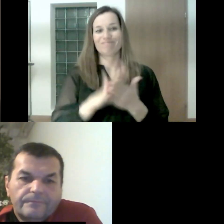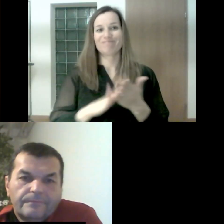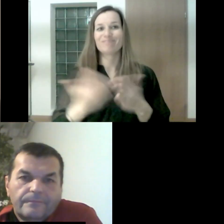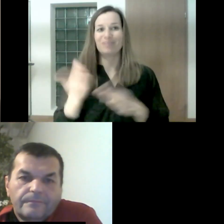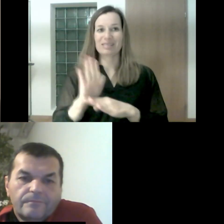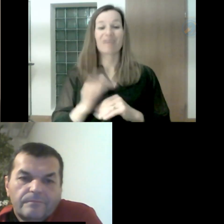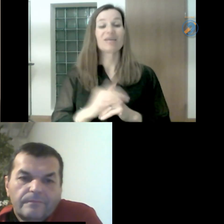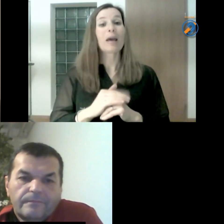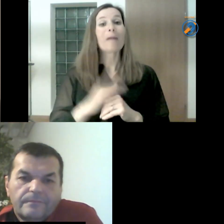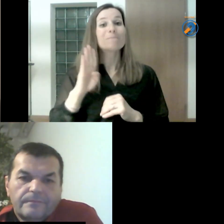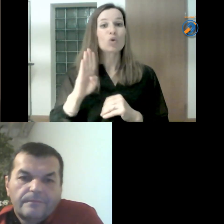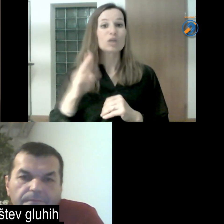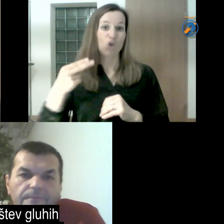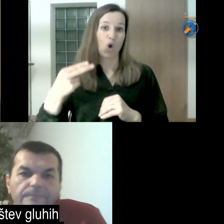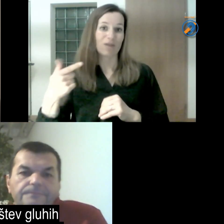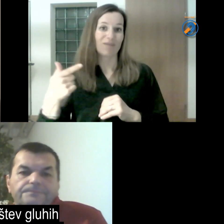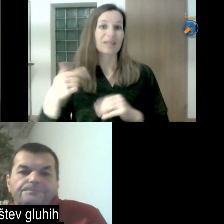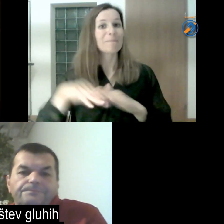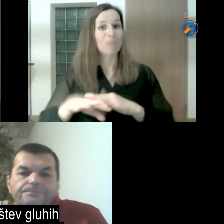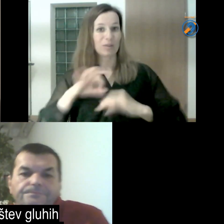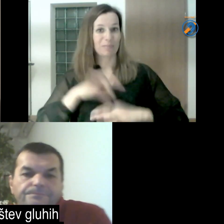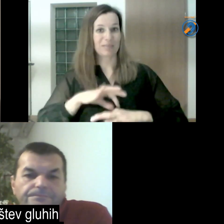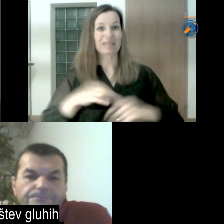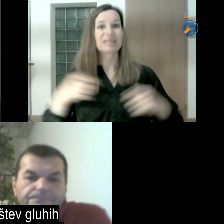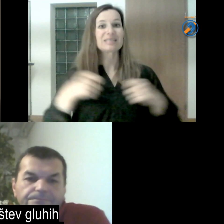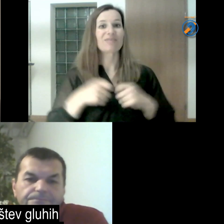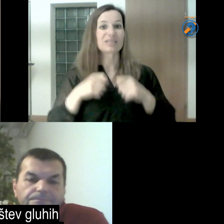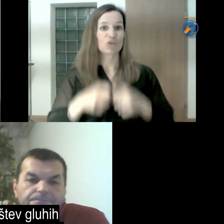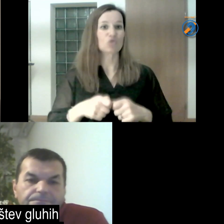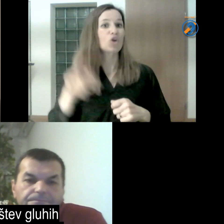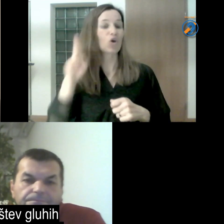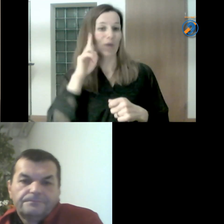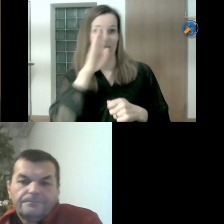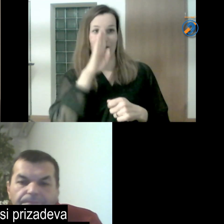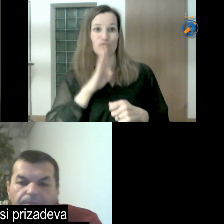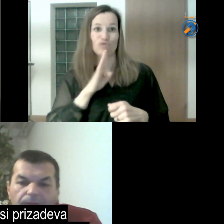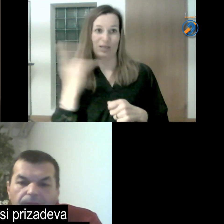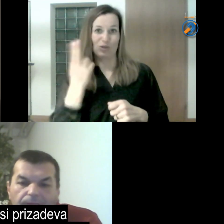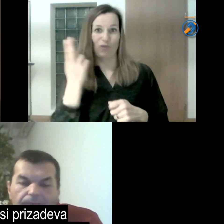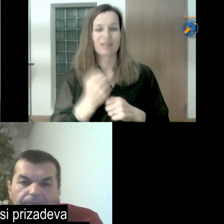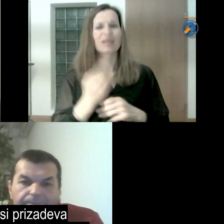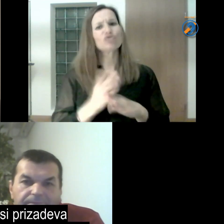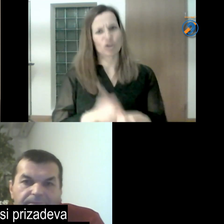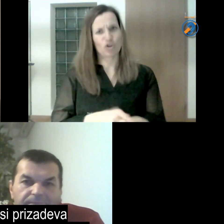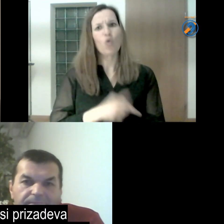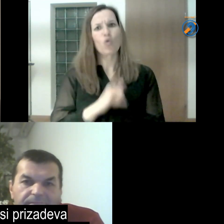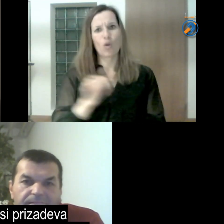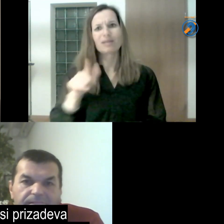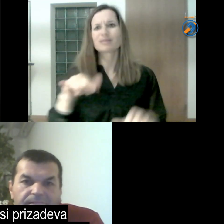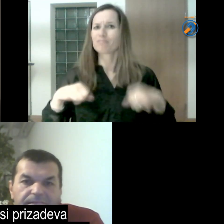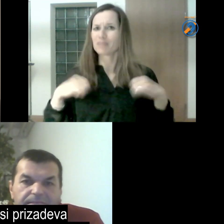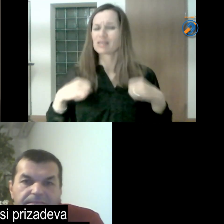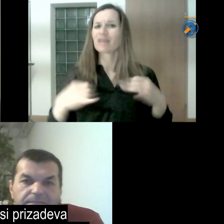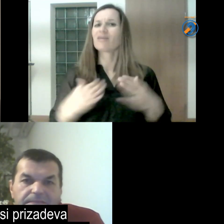Boris Horvat je podpredsednik Zveze društev gluhih in naglušnih Slovenije. Že vrsto let si prizadeva